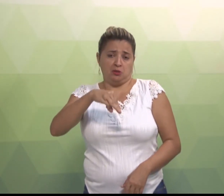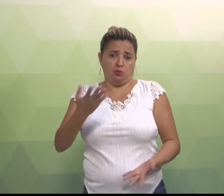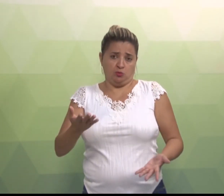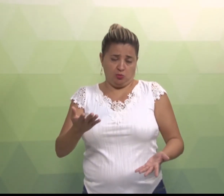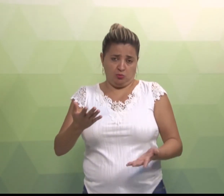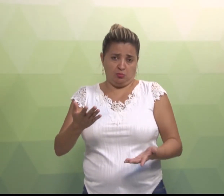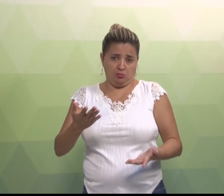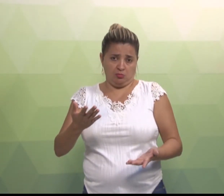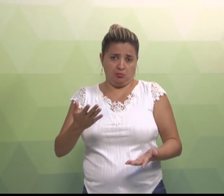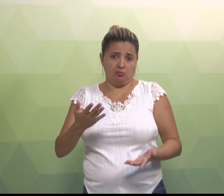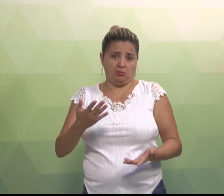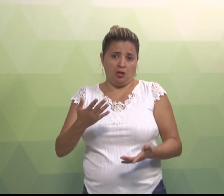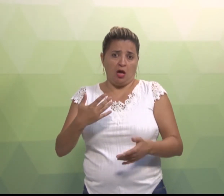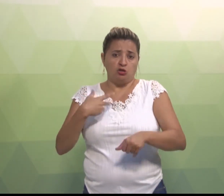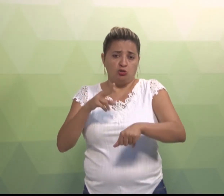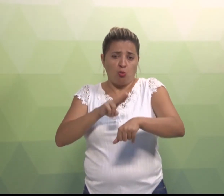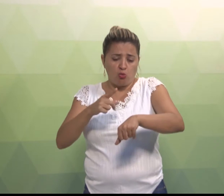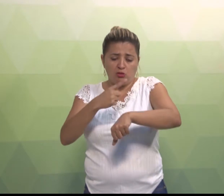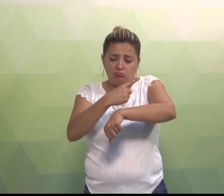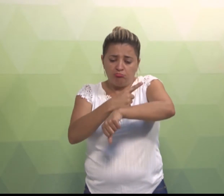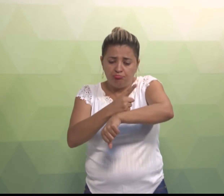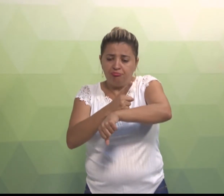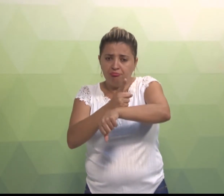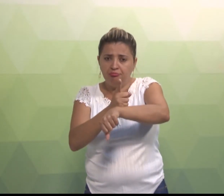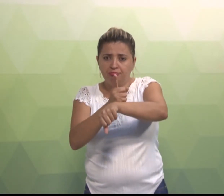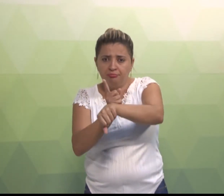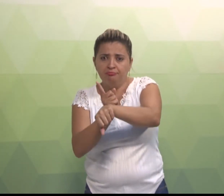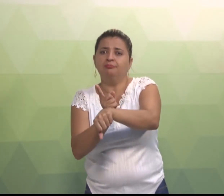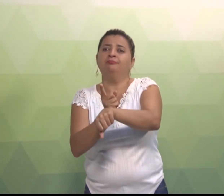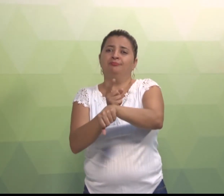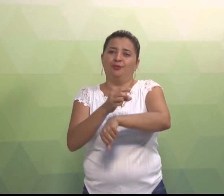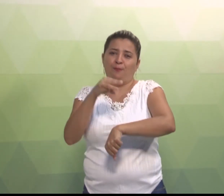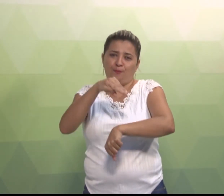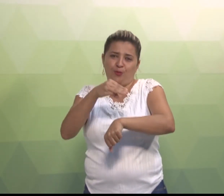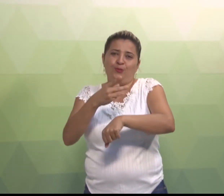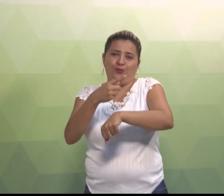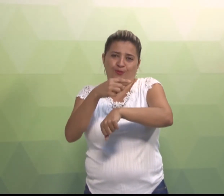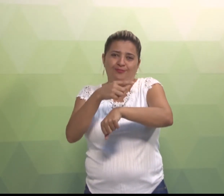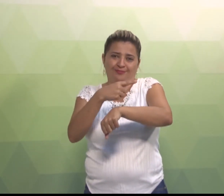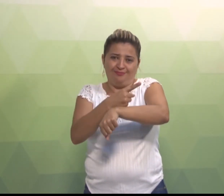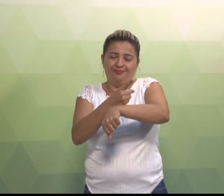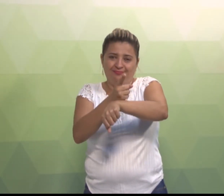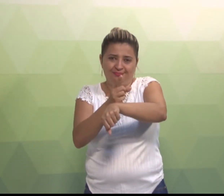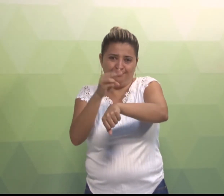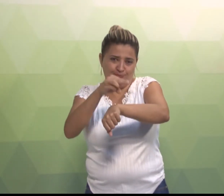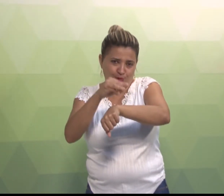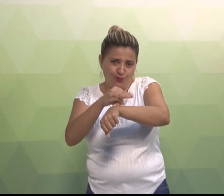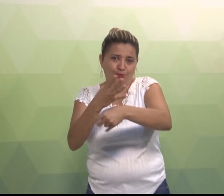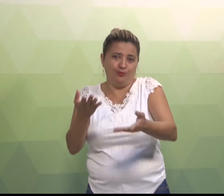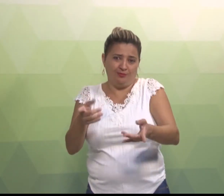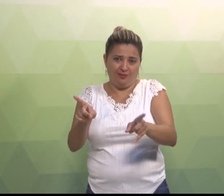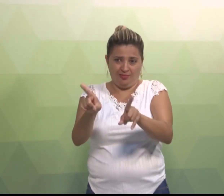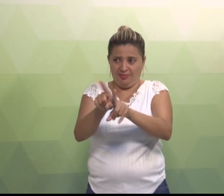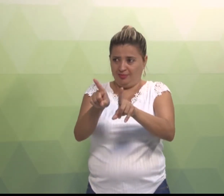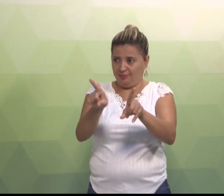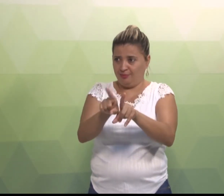ali com o indicador na face. Então, é como se seguisse ali o roteiro ali do relógio, na questão dos minutos,